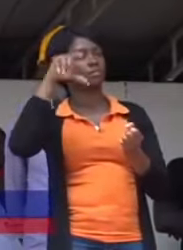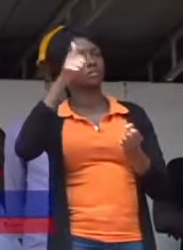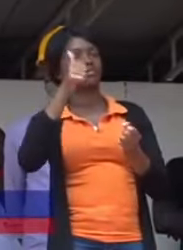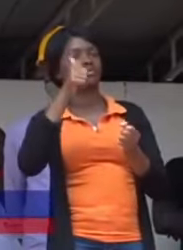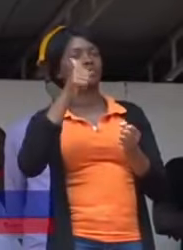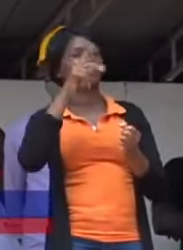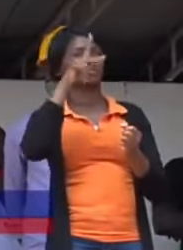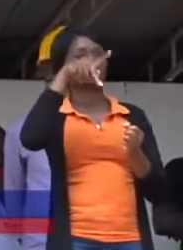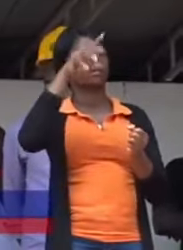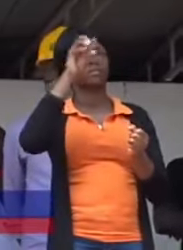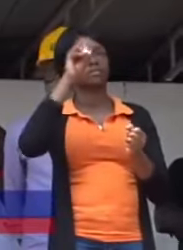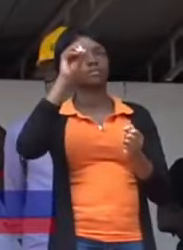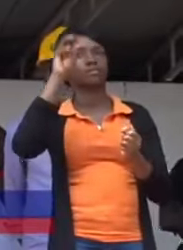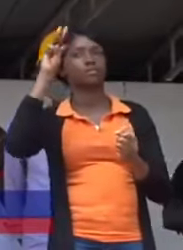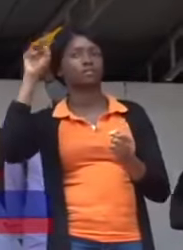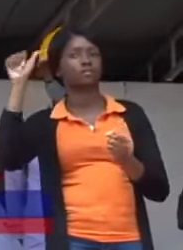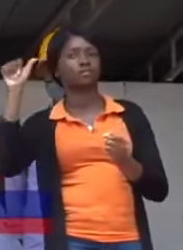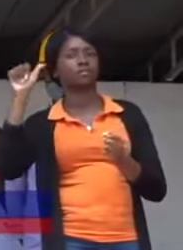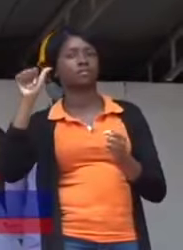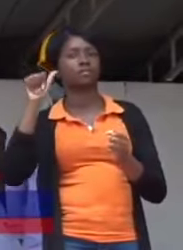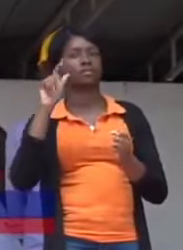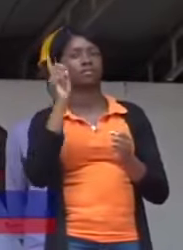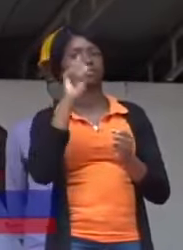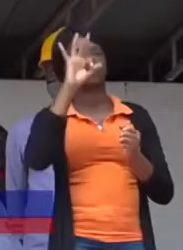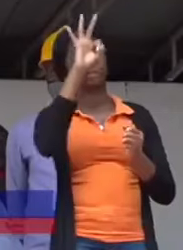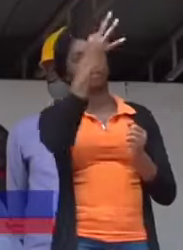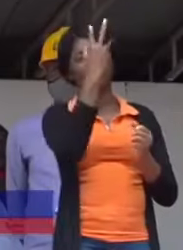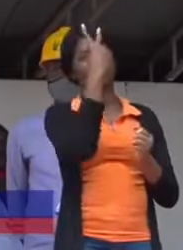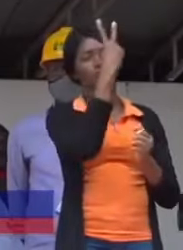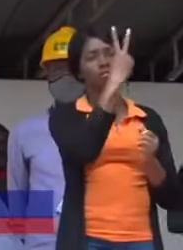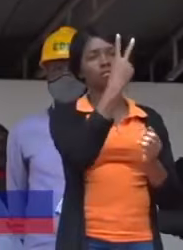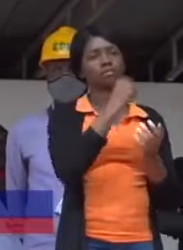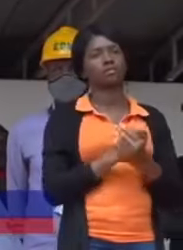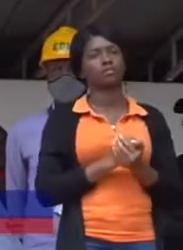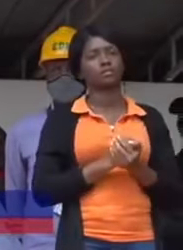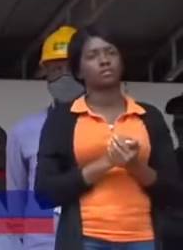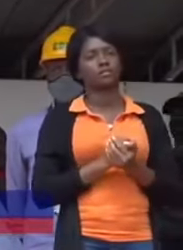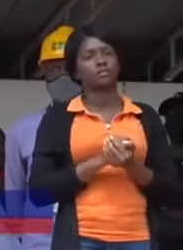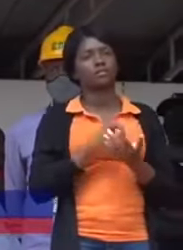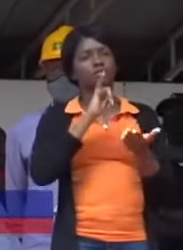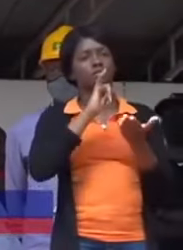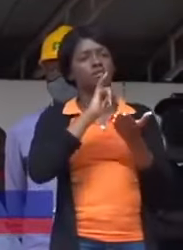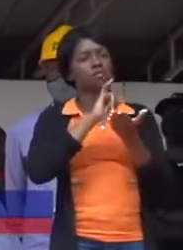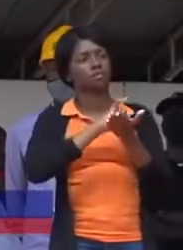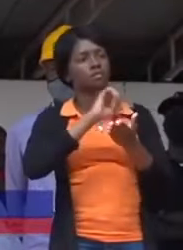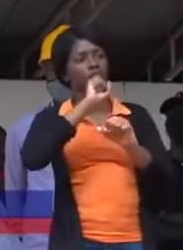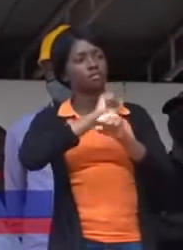compagnies françaises pas gain 10 000 deux graines mais ça cap travail sous